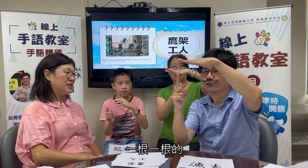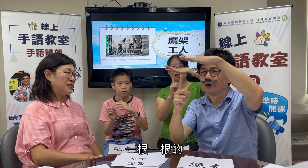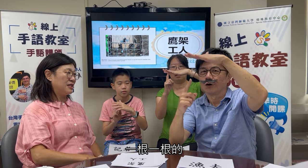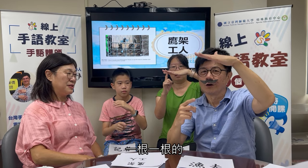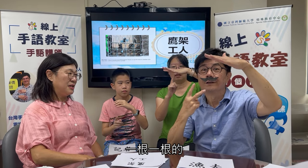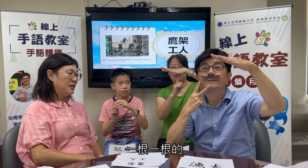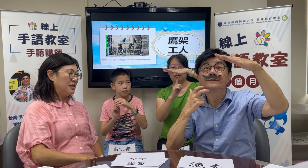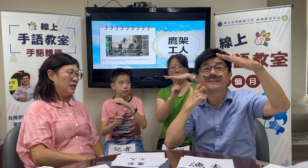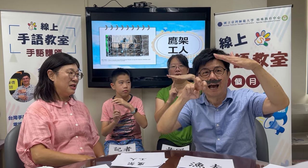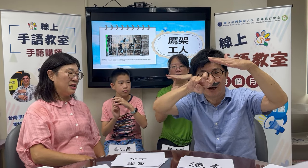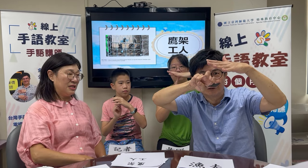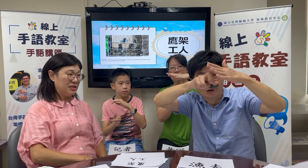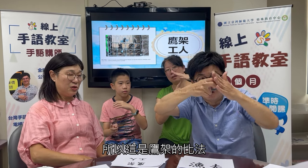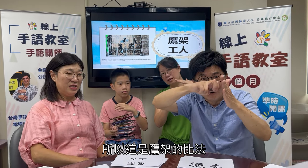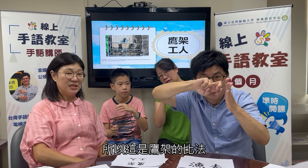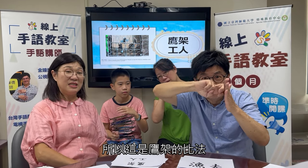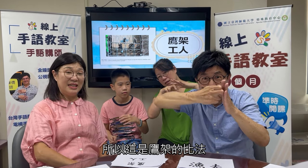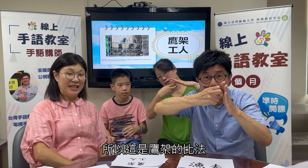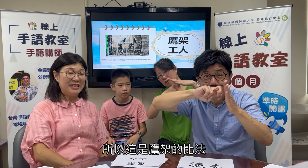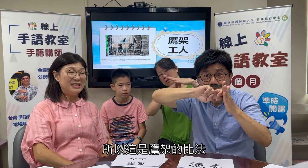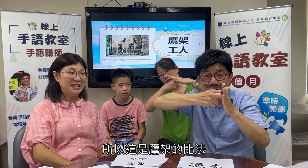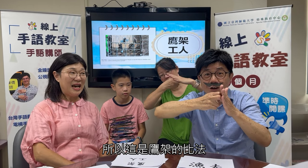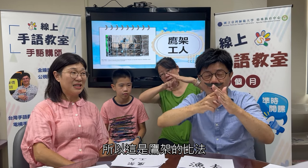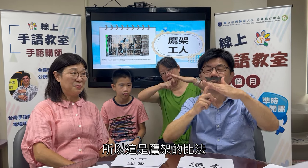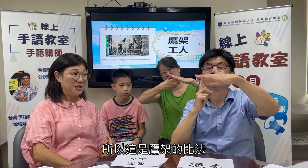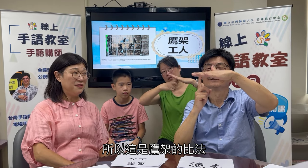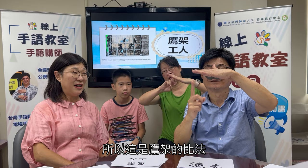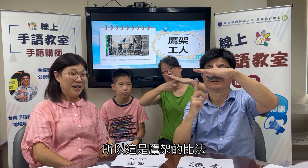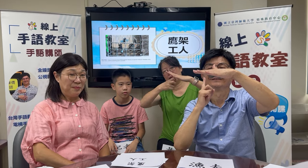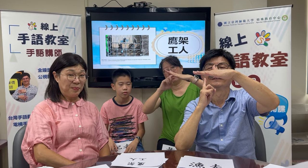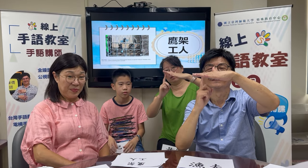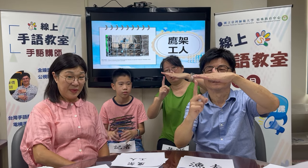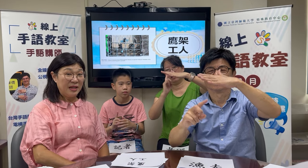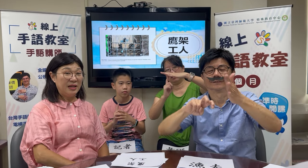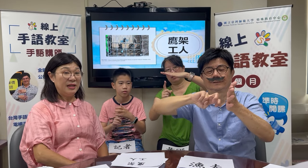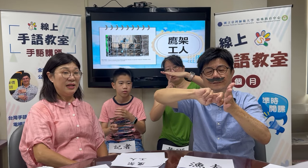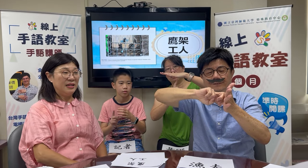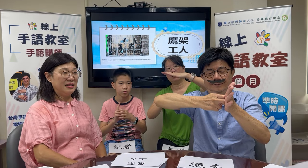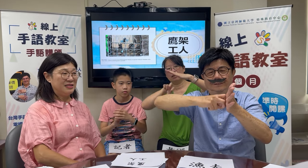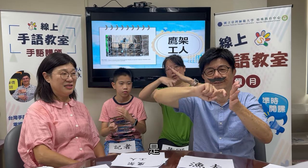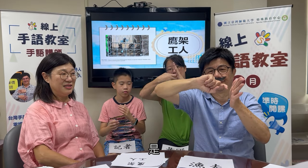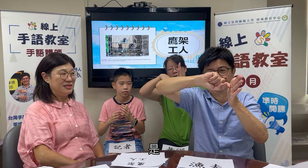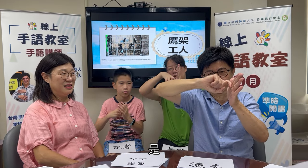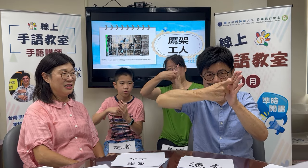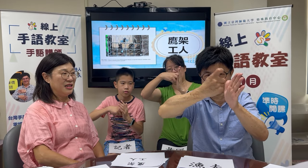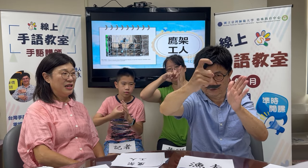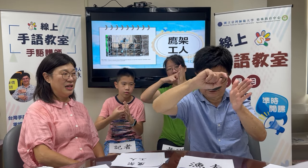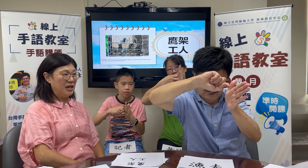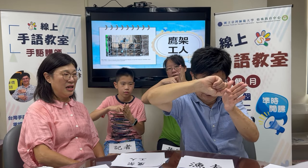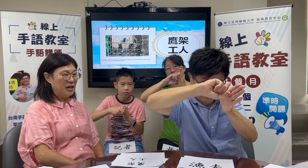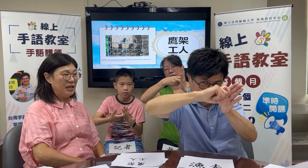的，所以这是鹰架的笔法，是